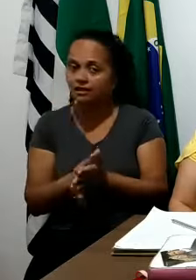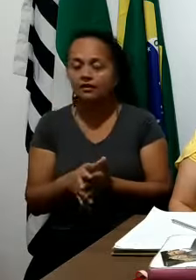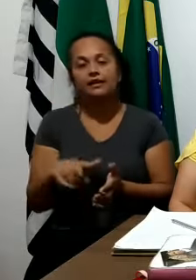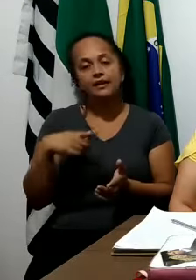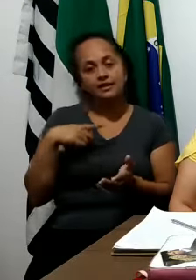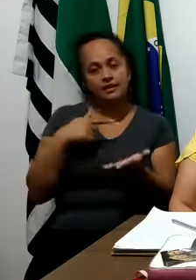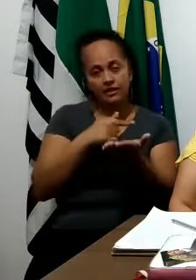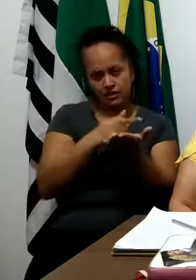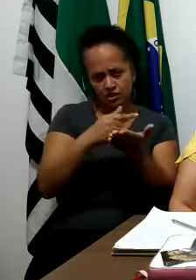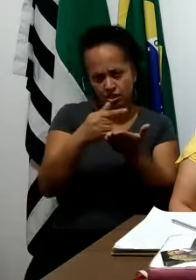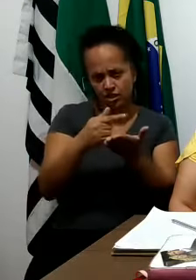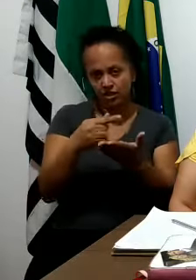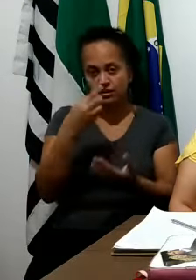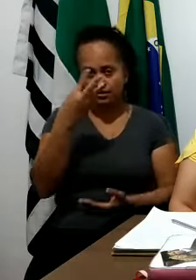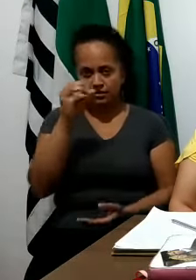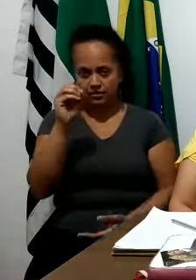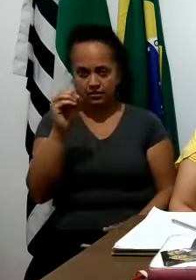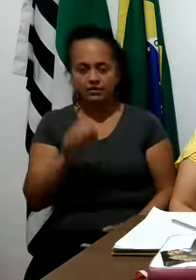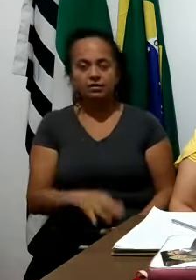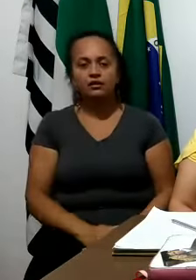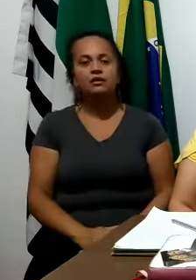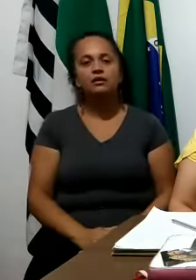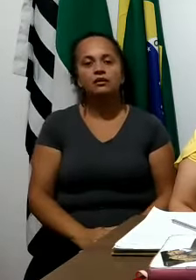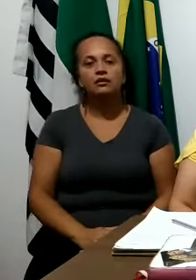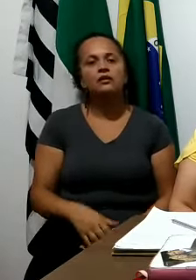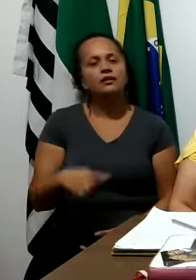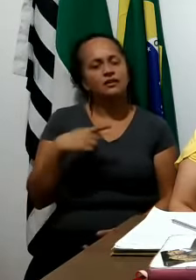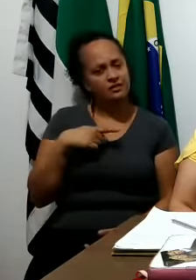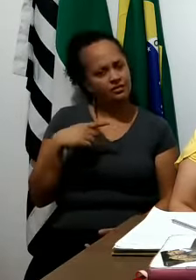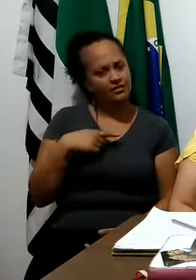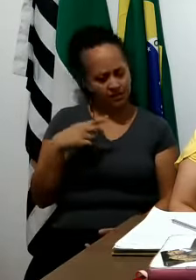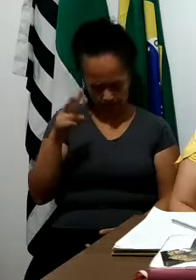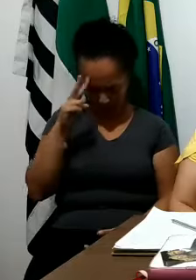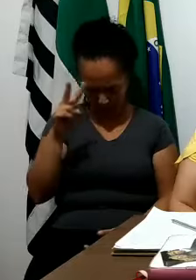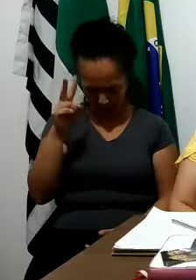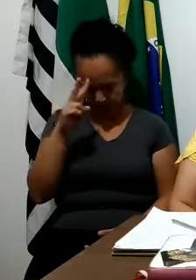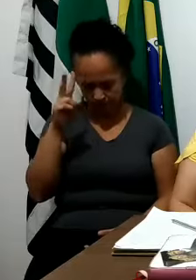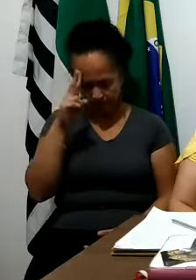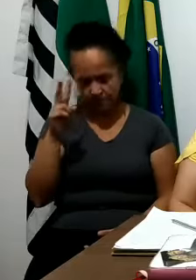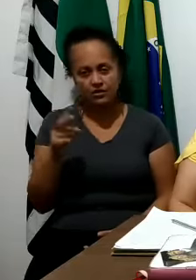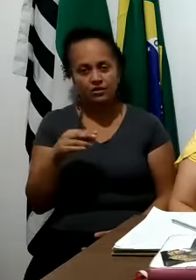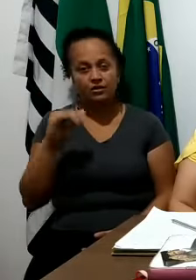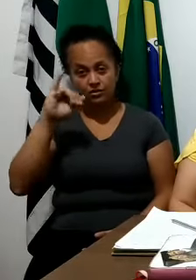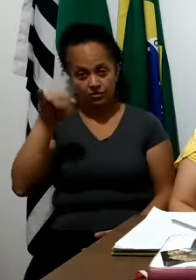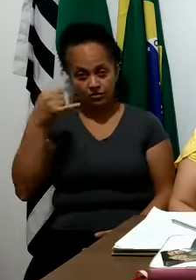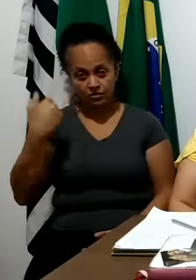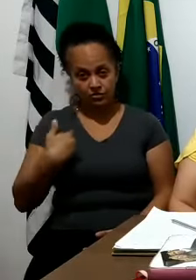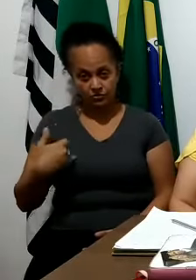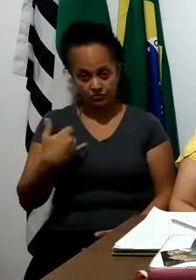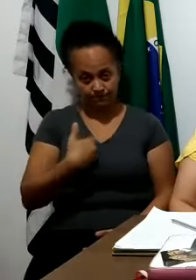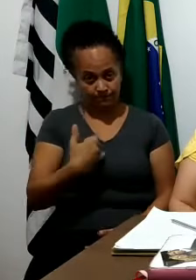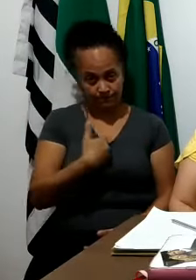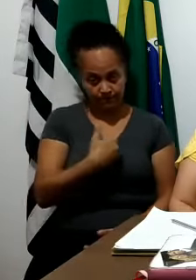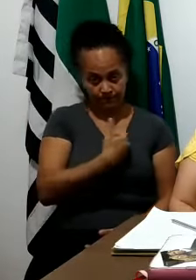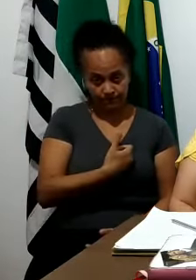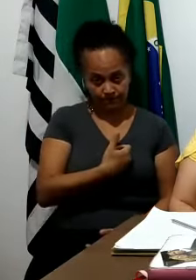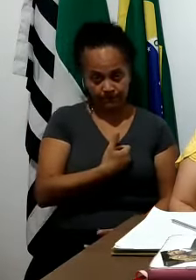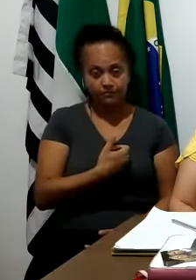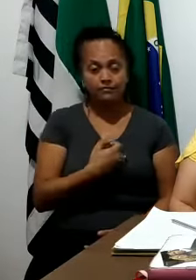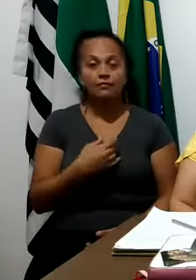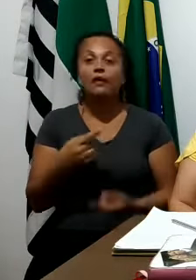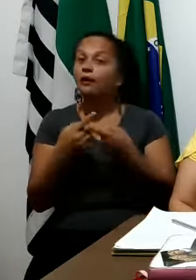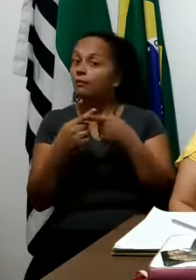e seguir lá os capítulos de Gênesis, traz toda a história, né? Todo o contexto de José. Mas quando nós começamos a pensar na vida